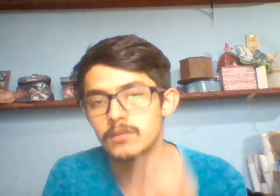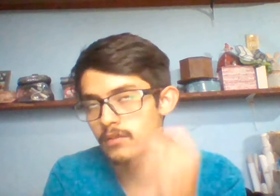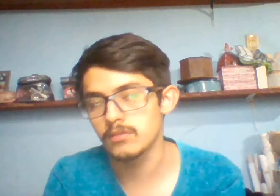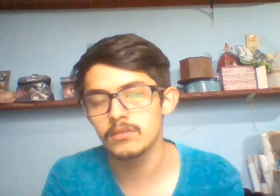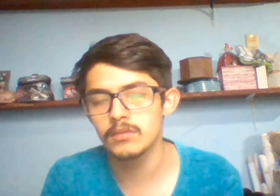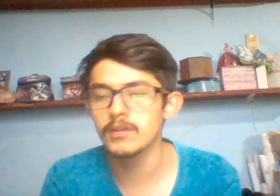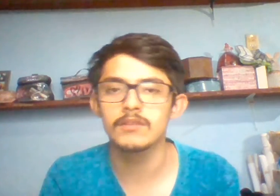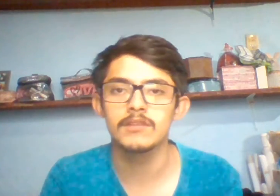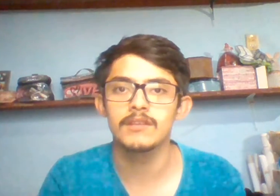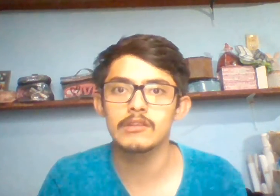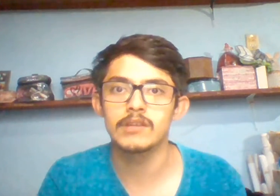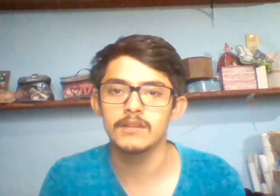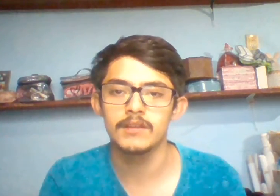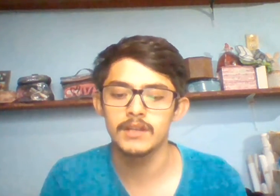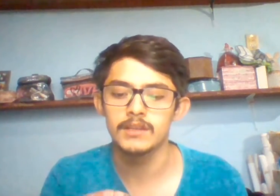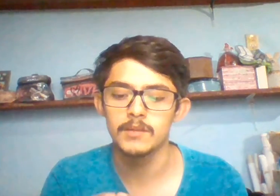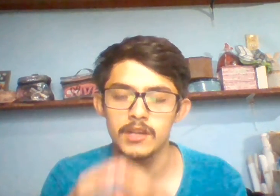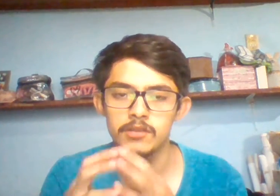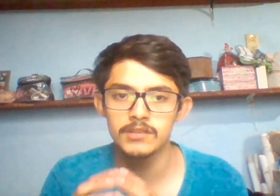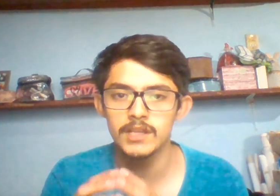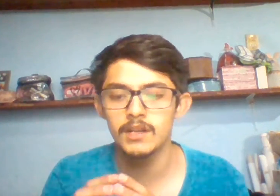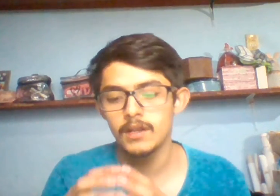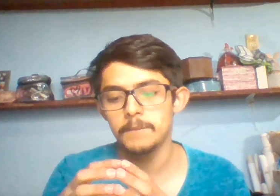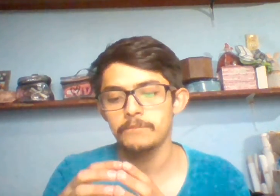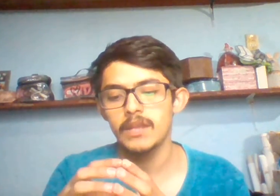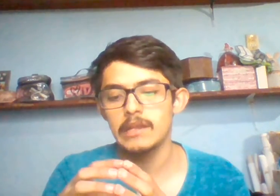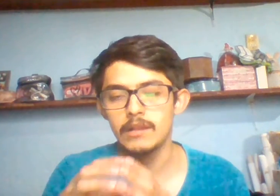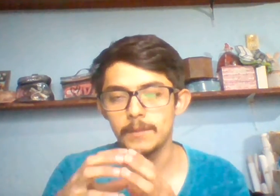del conductor. Entonces esto quiere decir que entre mayor sea el,